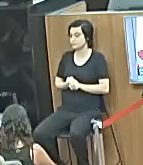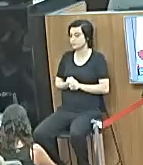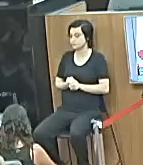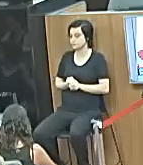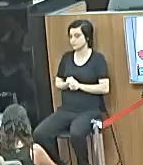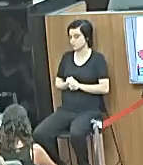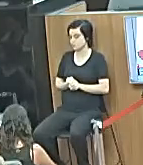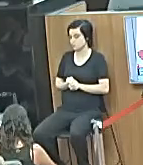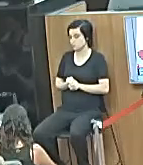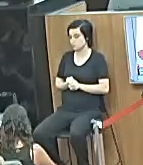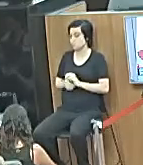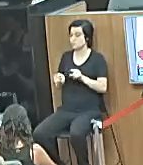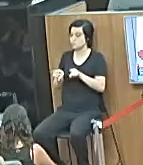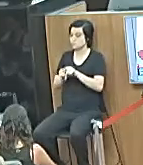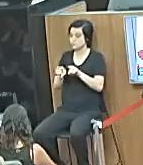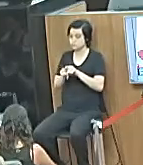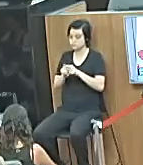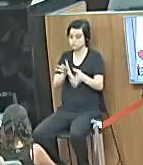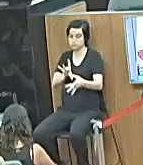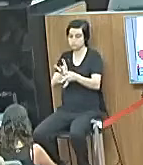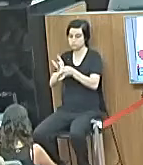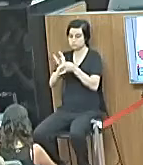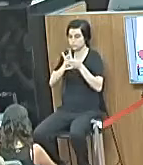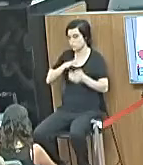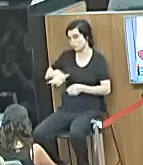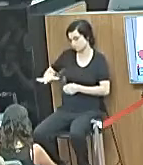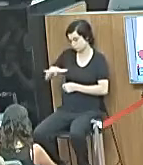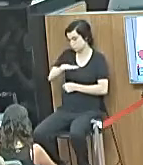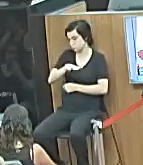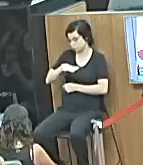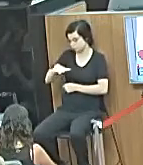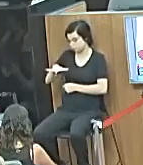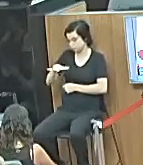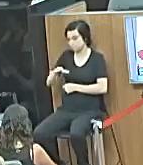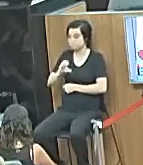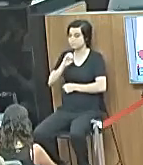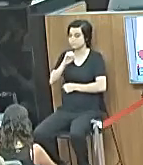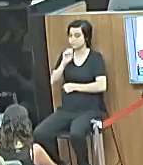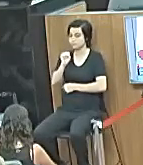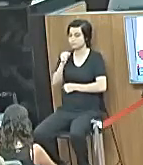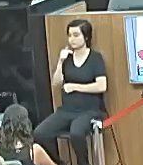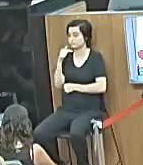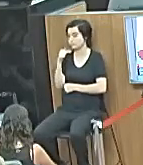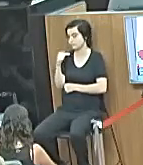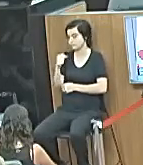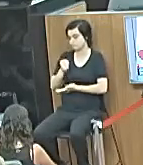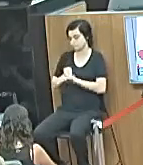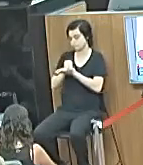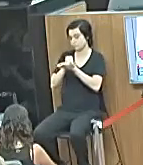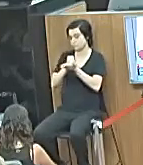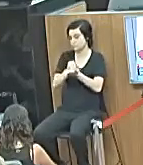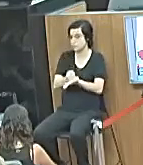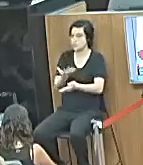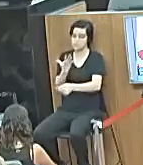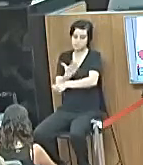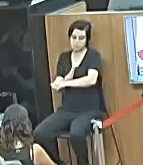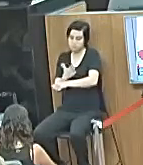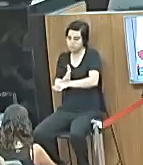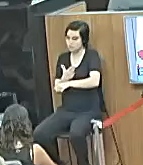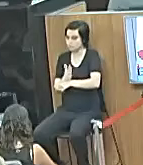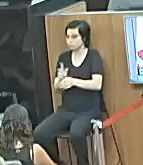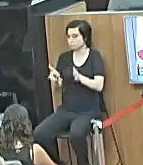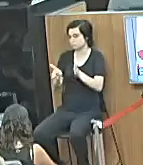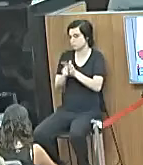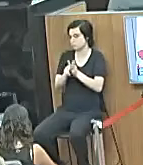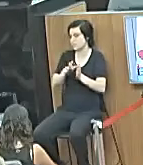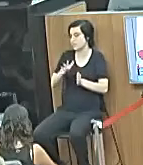e integração regional 0 87 assistência técnica e extensão rural para o